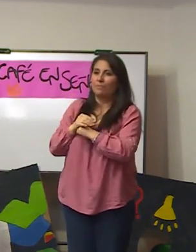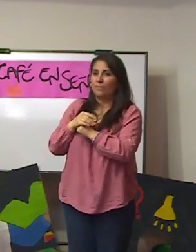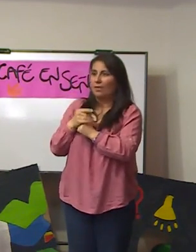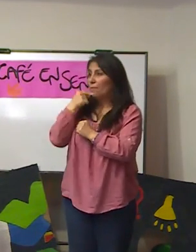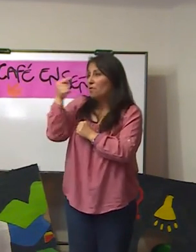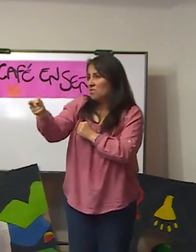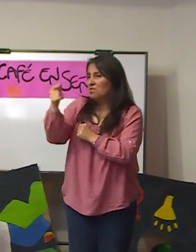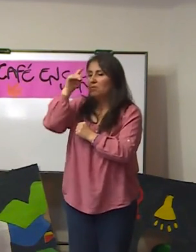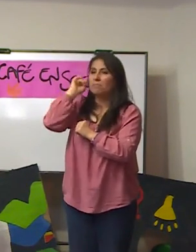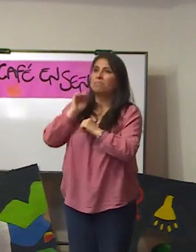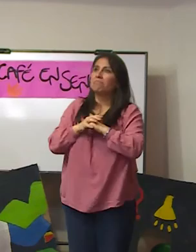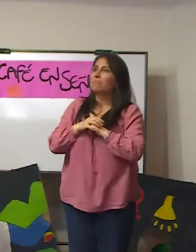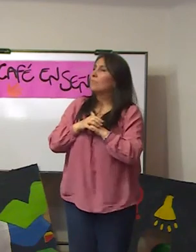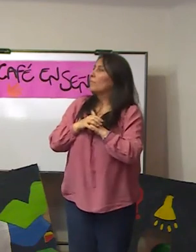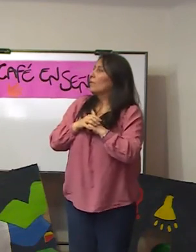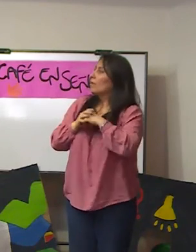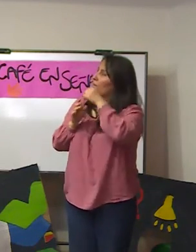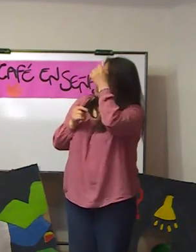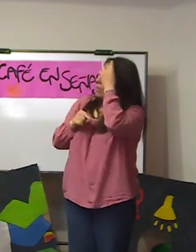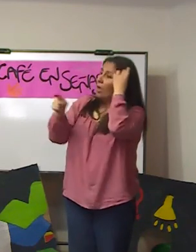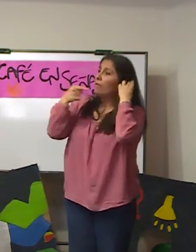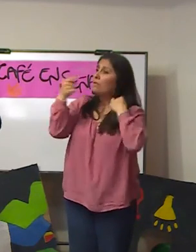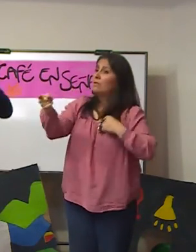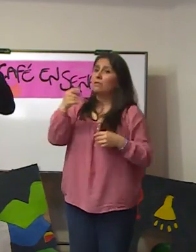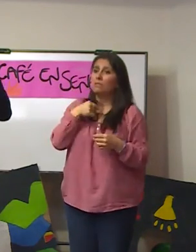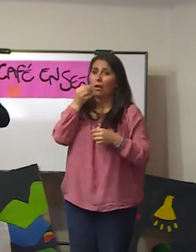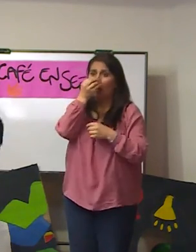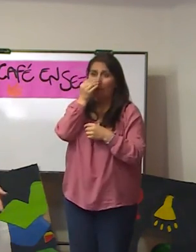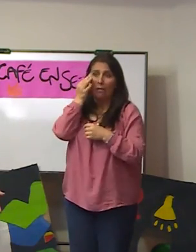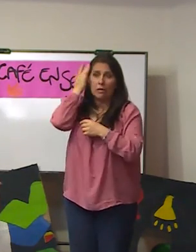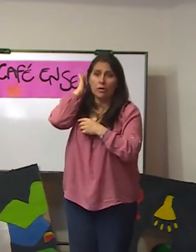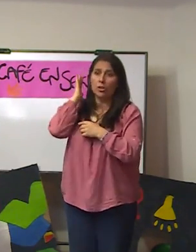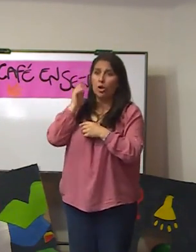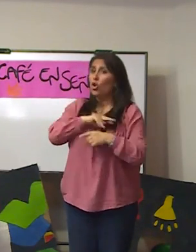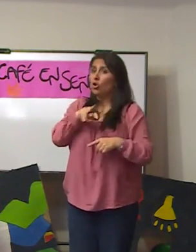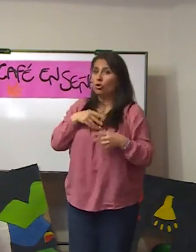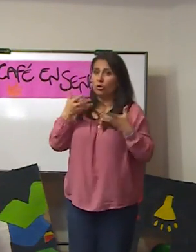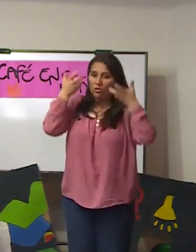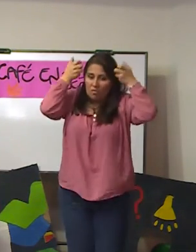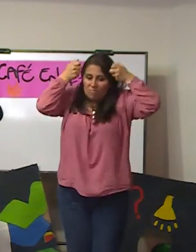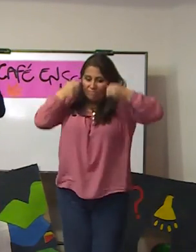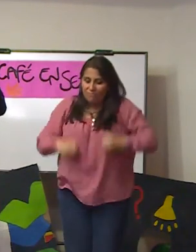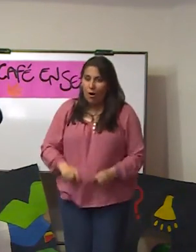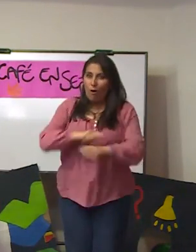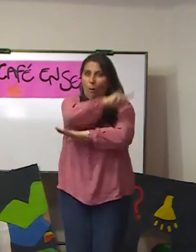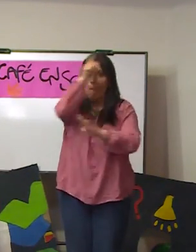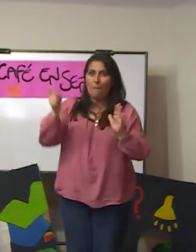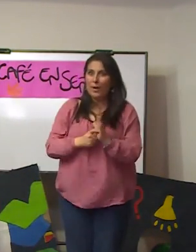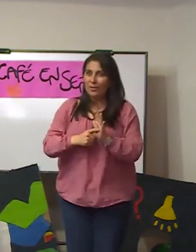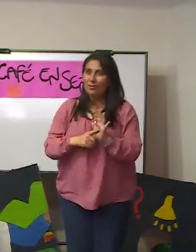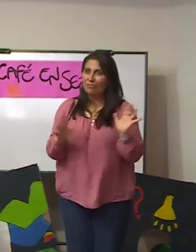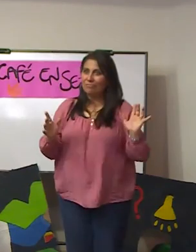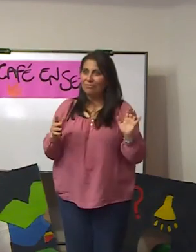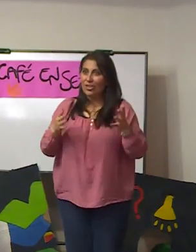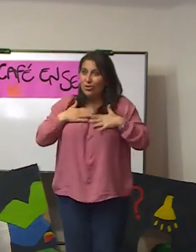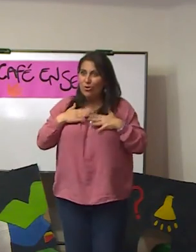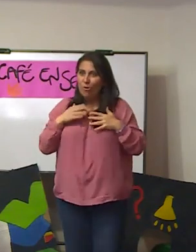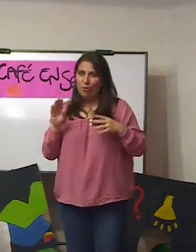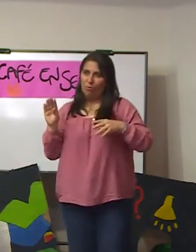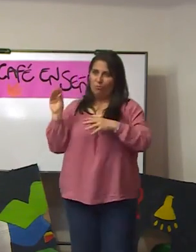El compañero David decía, no, es que no, nosotros podemos ser el disfraz también, nosotros también podemos ser el títere. Sí, el